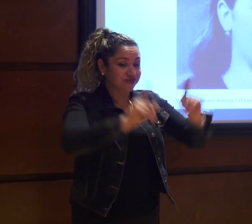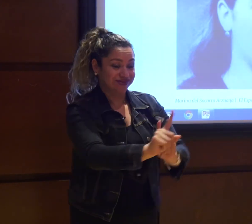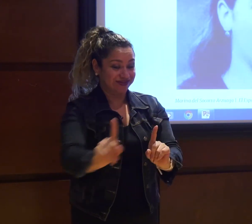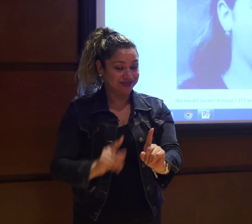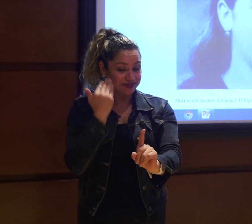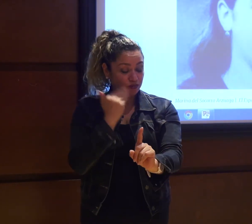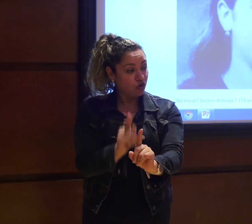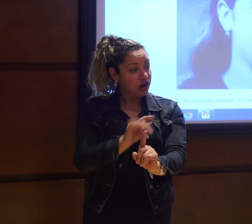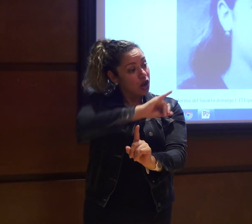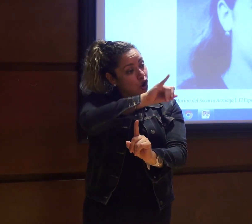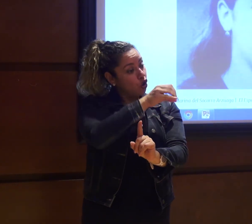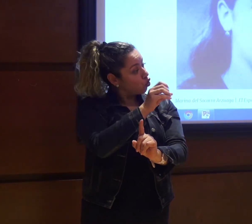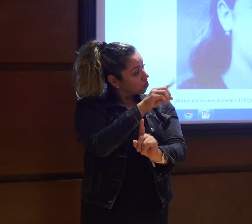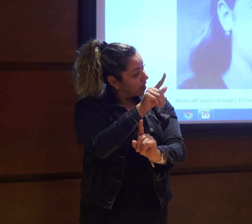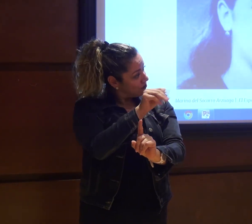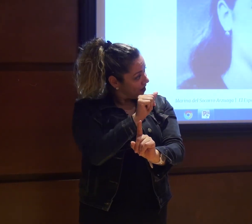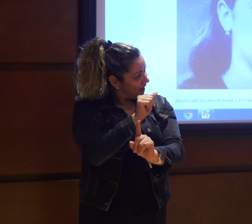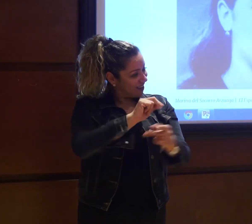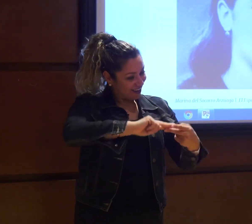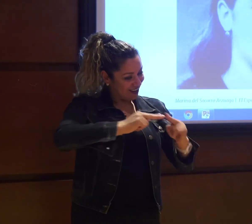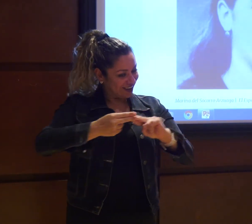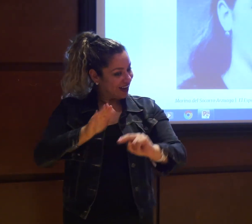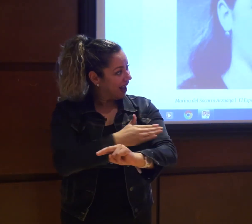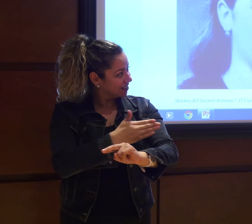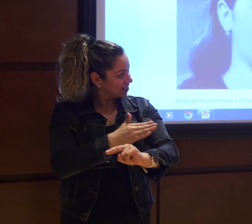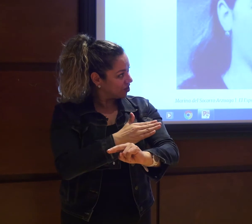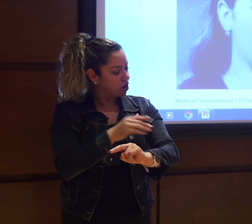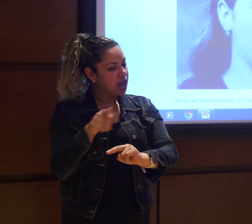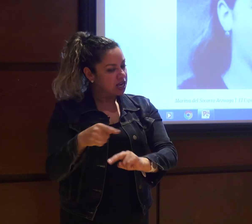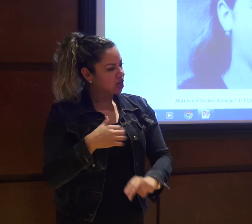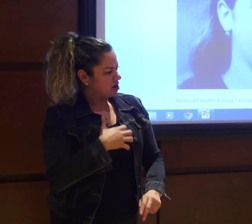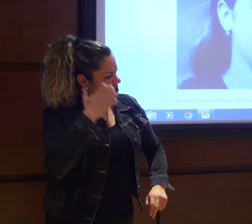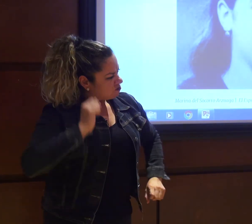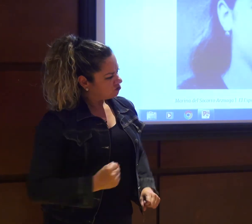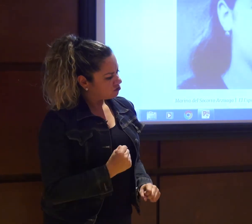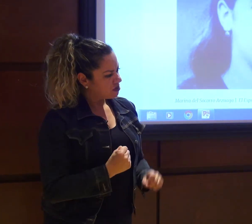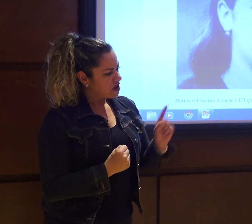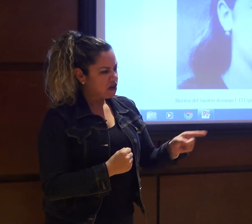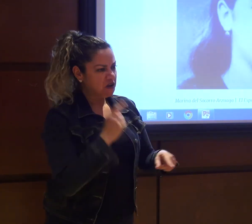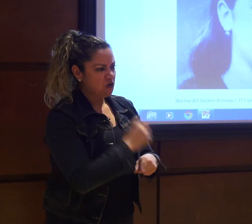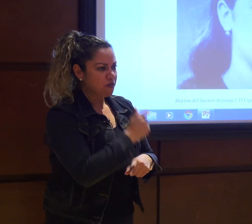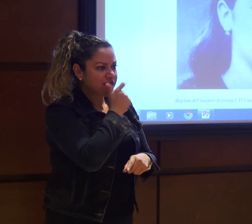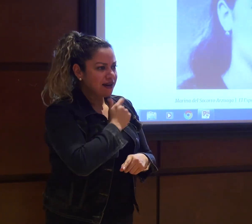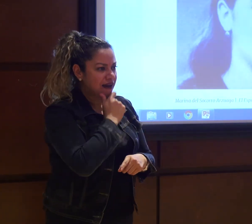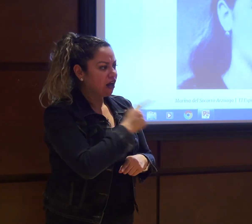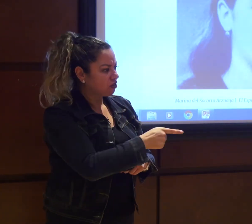el nombre de quien estaba inspirada la canción, reclama de que él se hizo famosa, se recibió dinero por esa canción